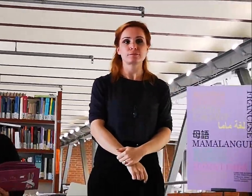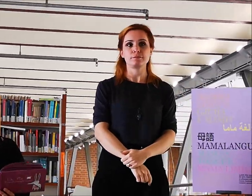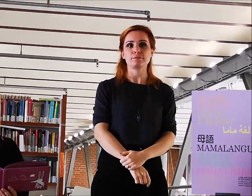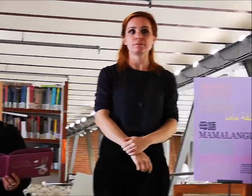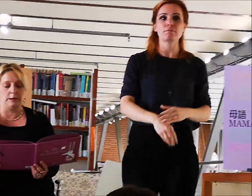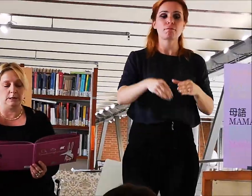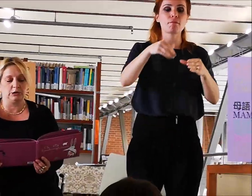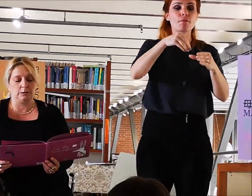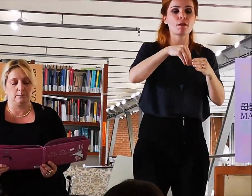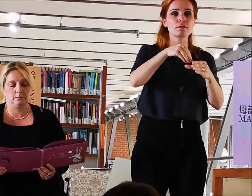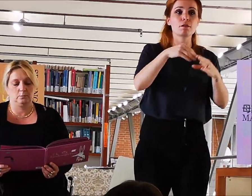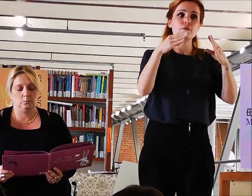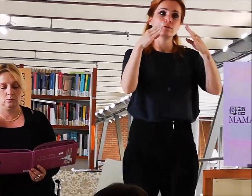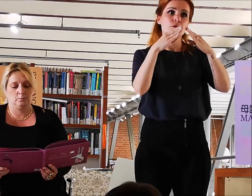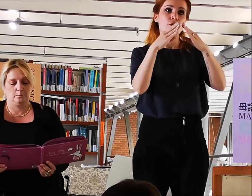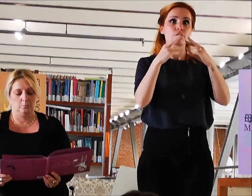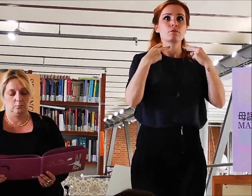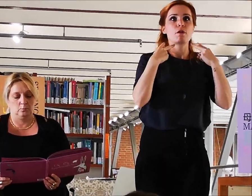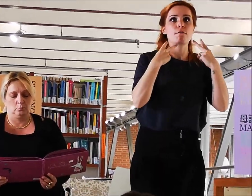Da dentro un vocione dice: